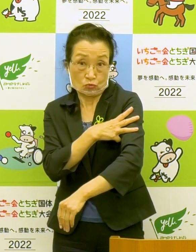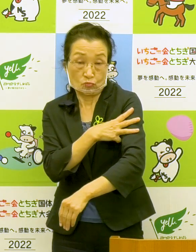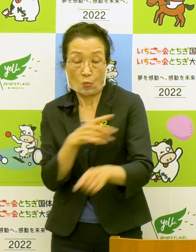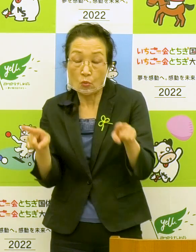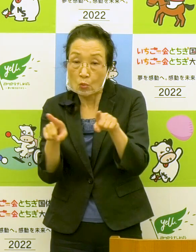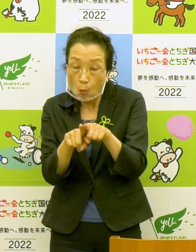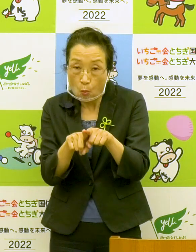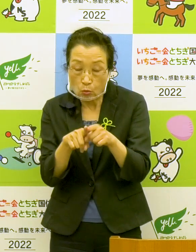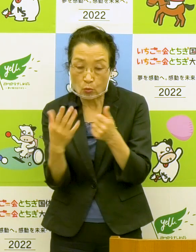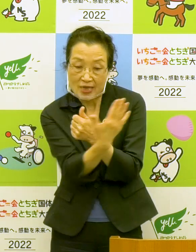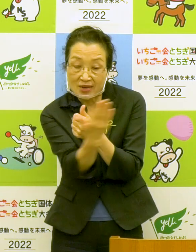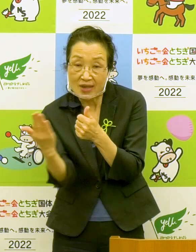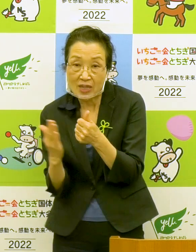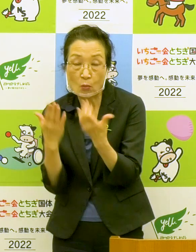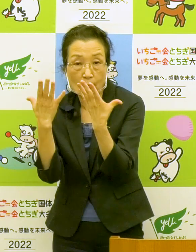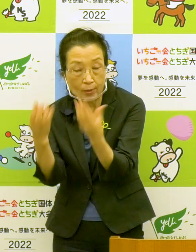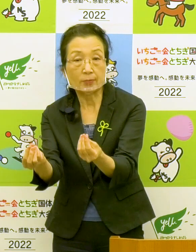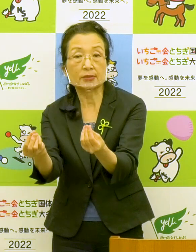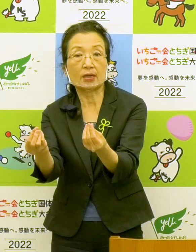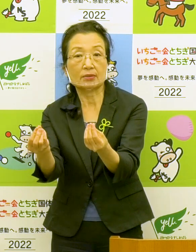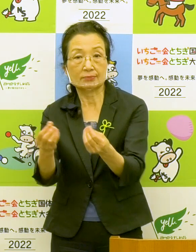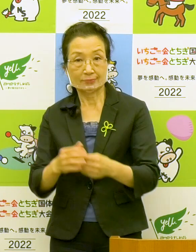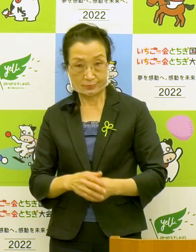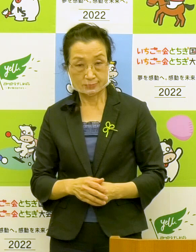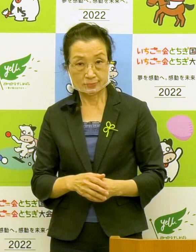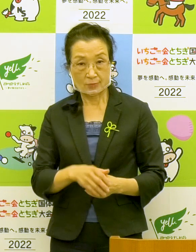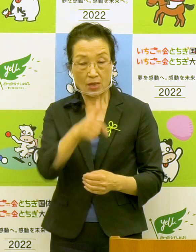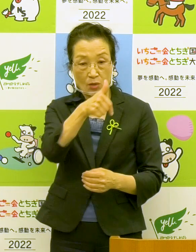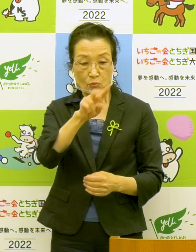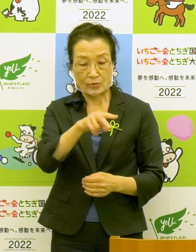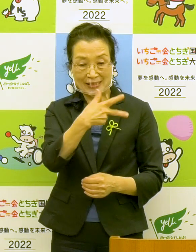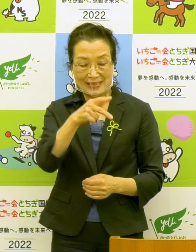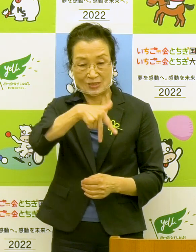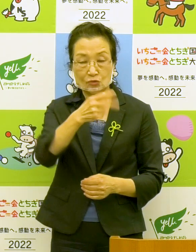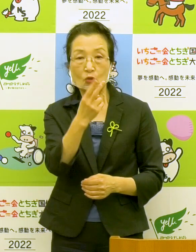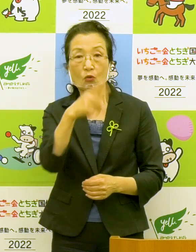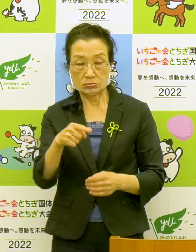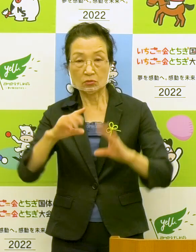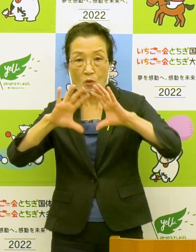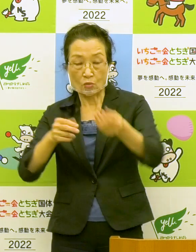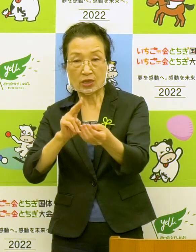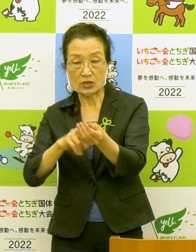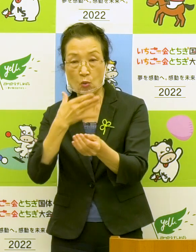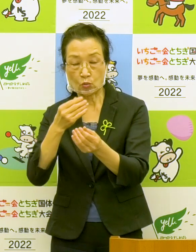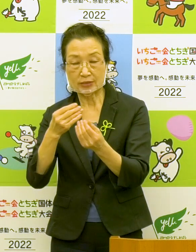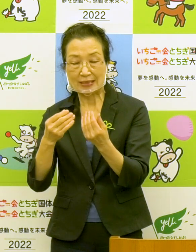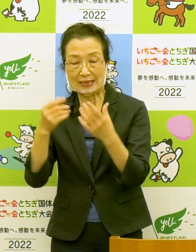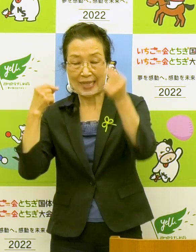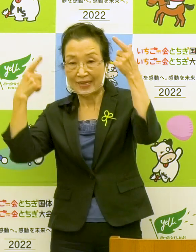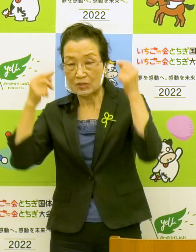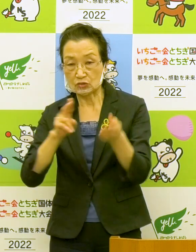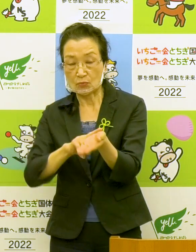記者会見を行いました。ブリヂストンさん、国際医療福祉大学病院さん、そ